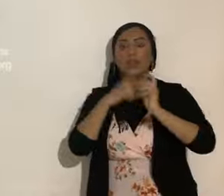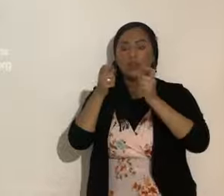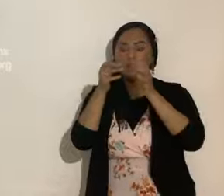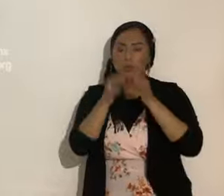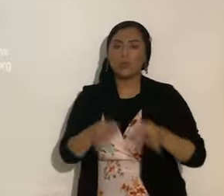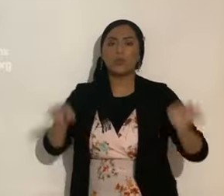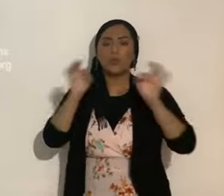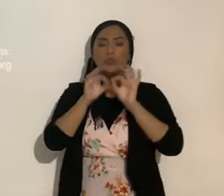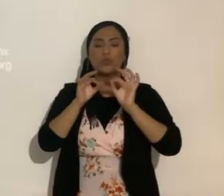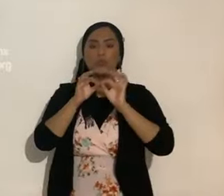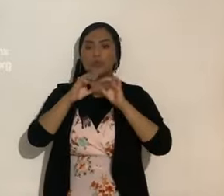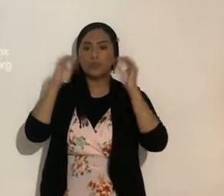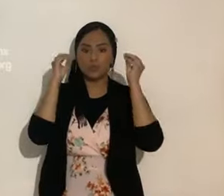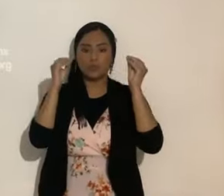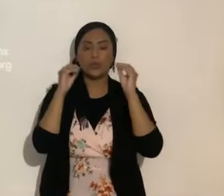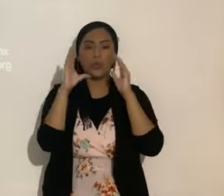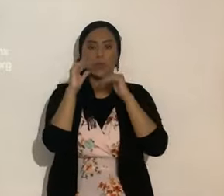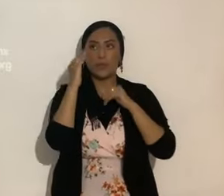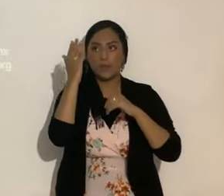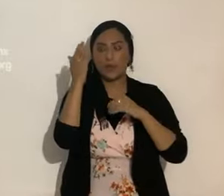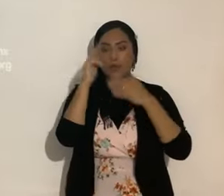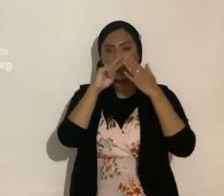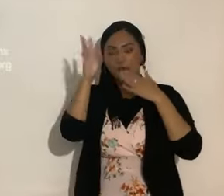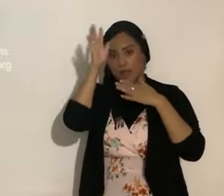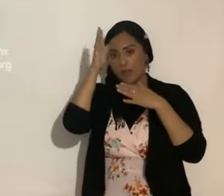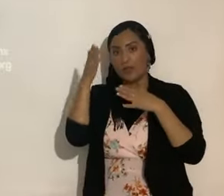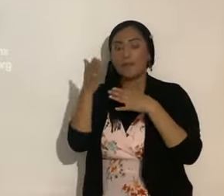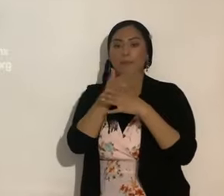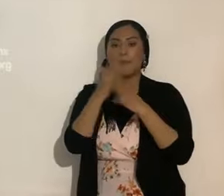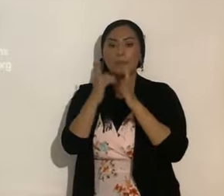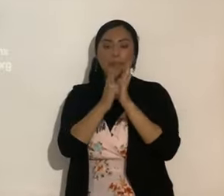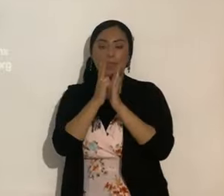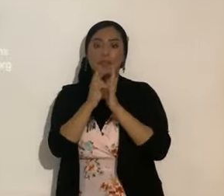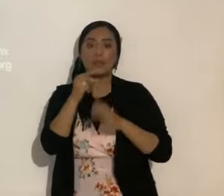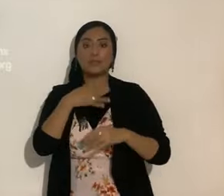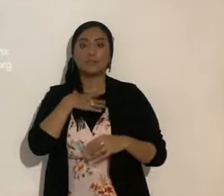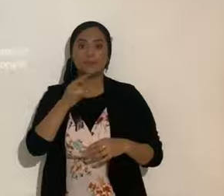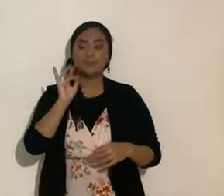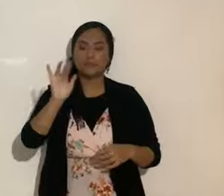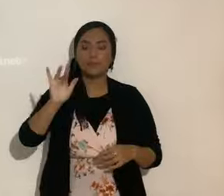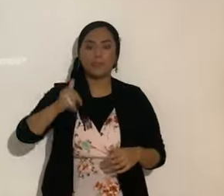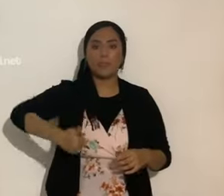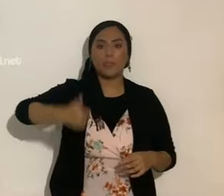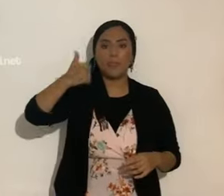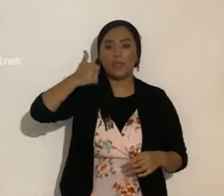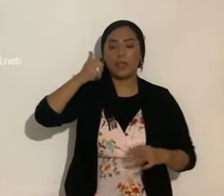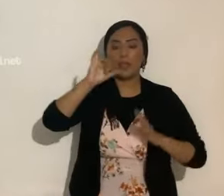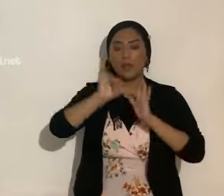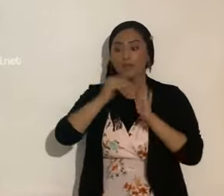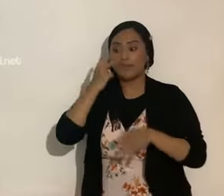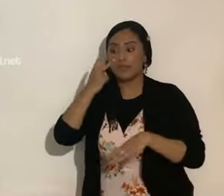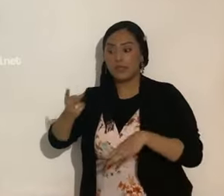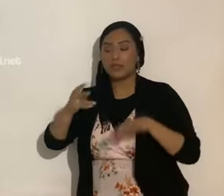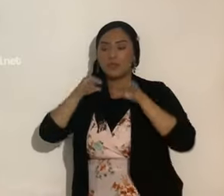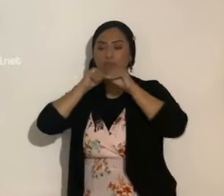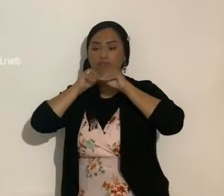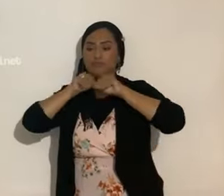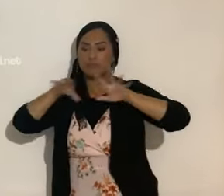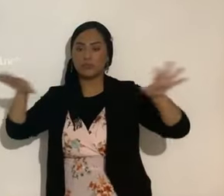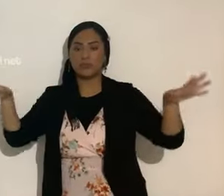muy importantes, primeramente el Eterno. Compartan el video. Si les gusta, denle me gusta, porque así YouTube lo recomienda como un